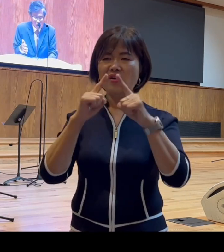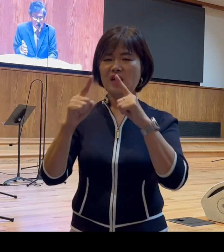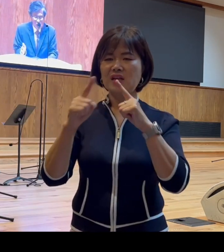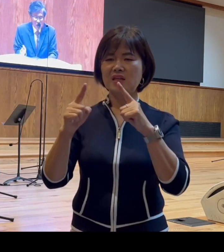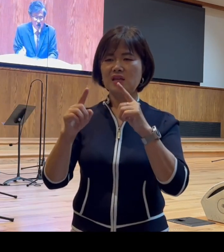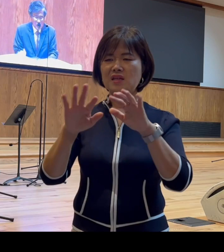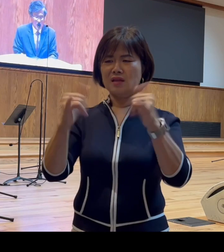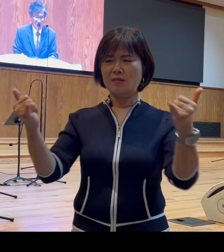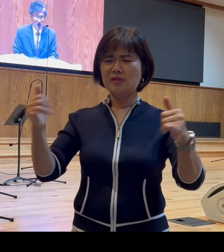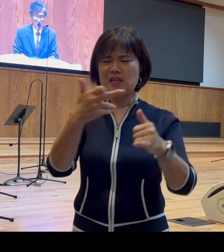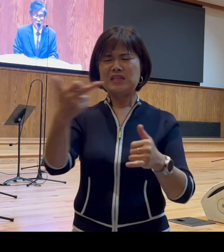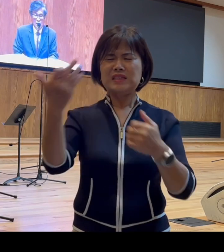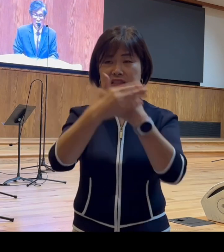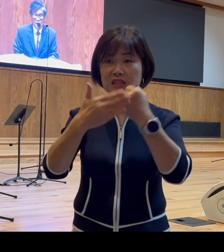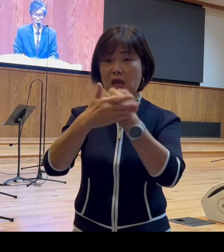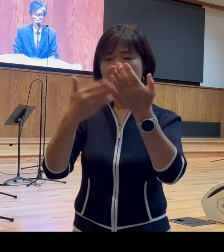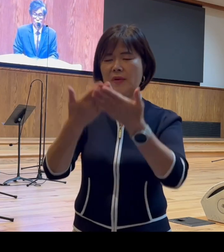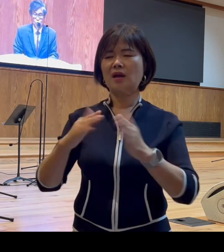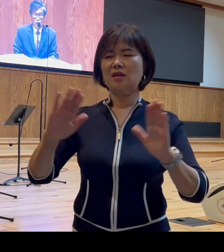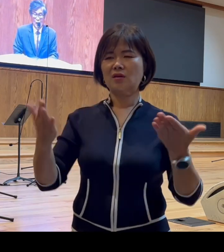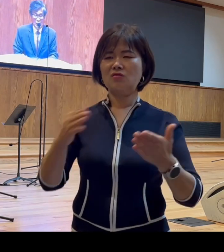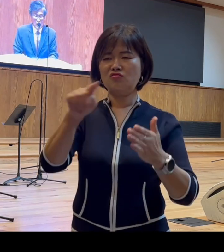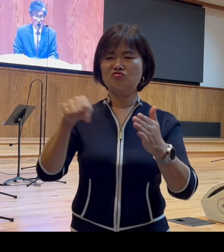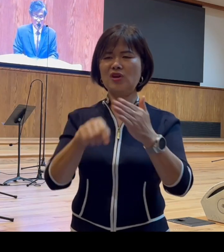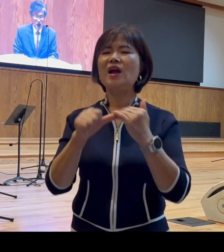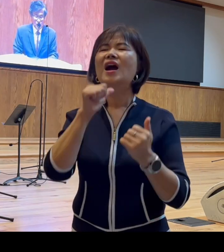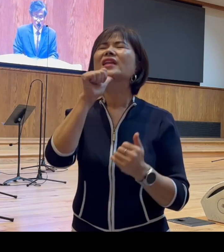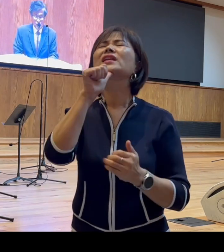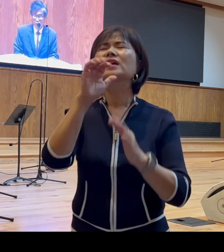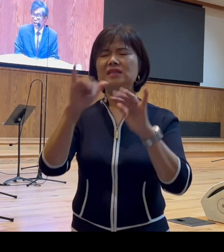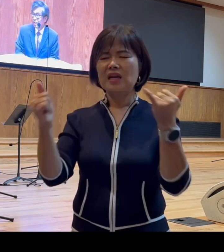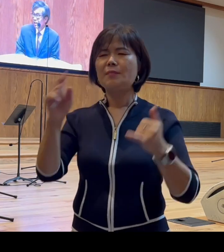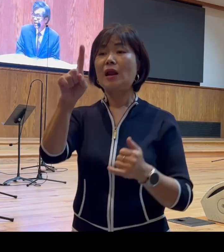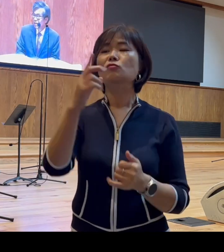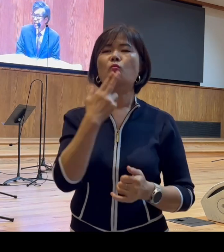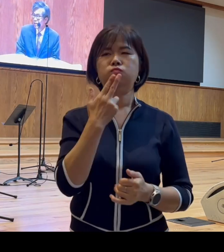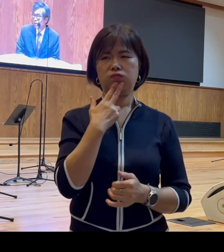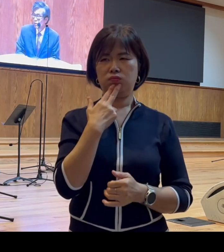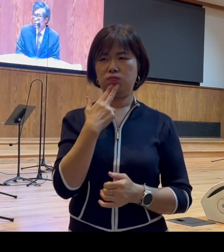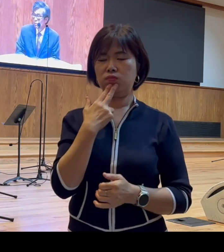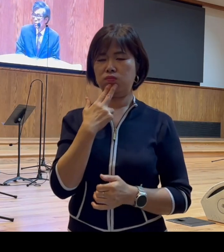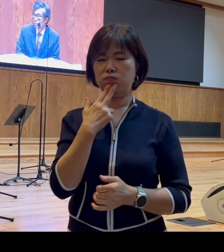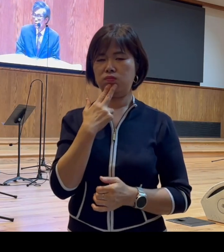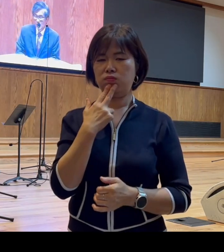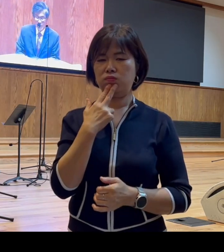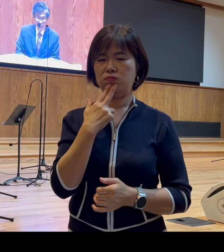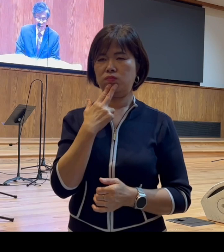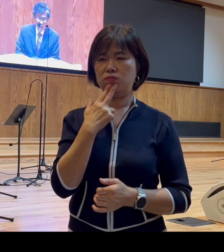우리가 큰 은혜를 받아 그 중에 가난한 사람이 없으니